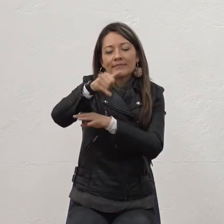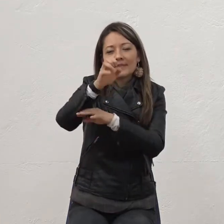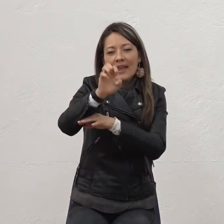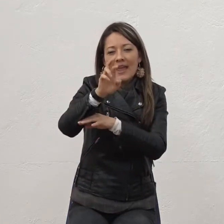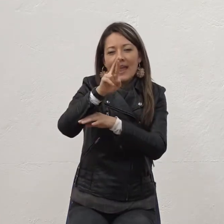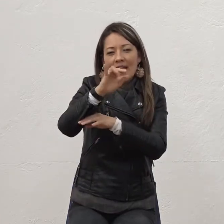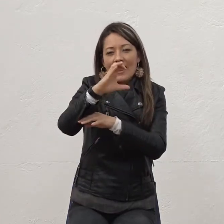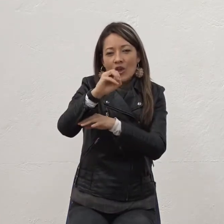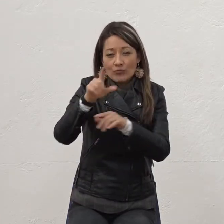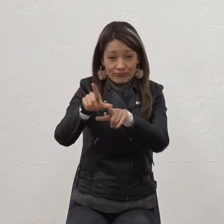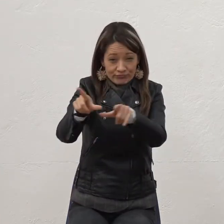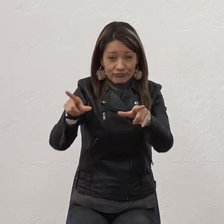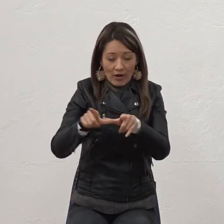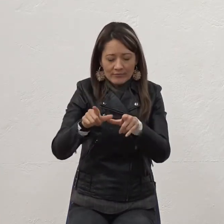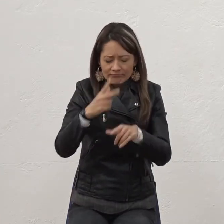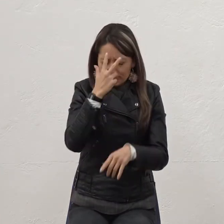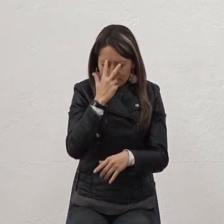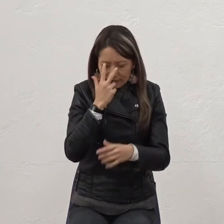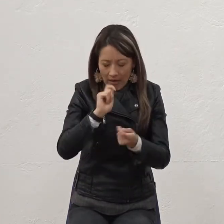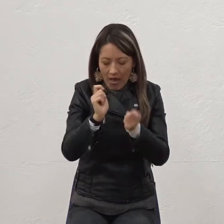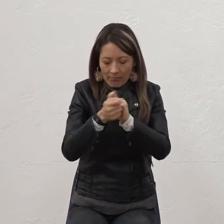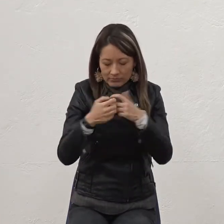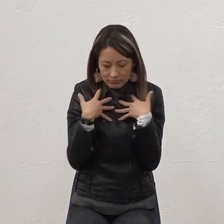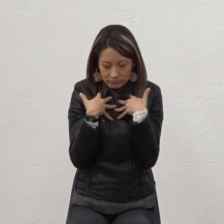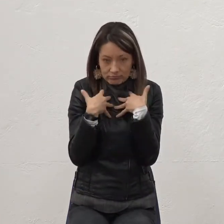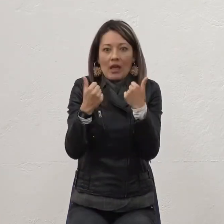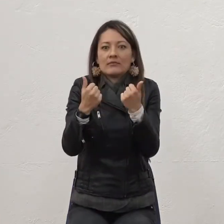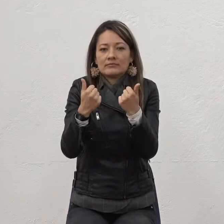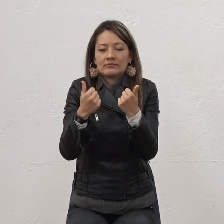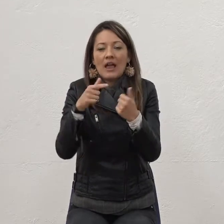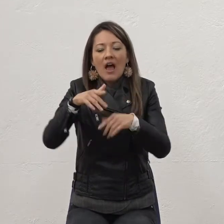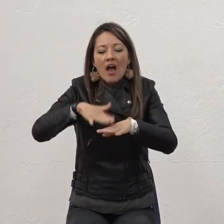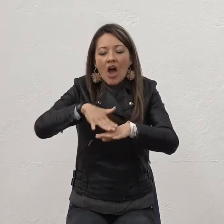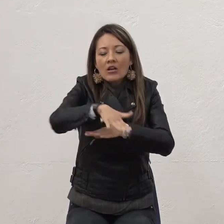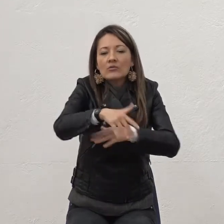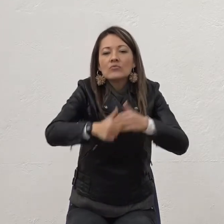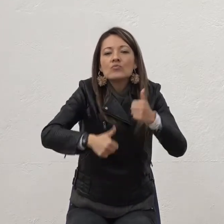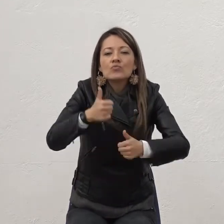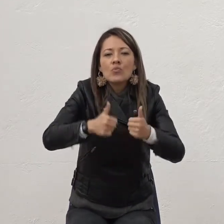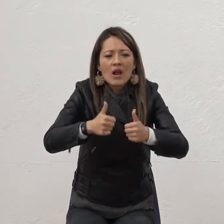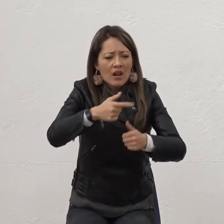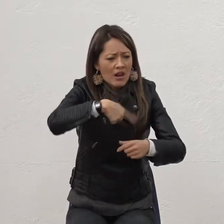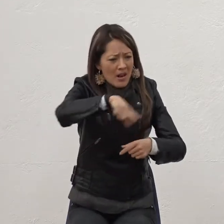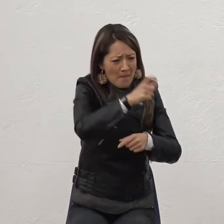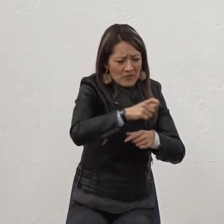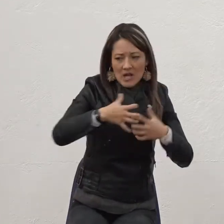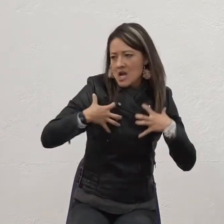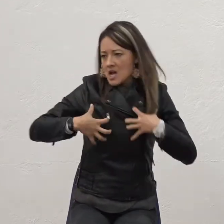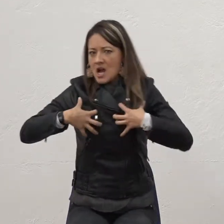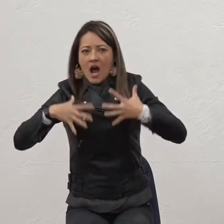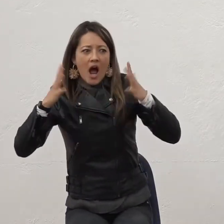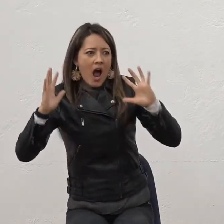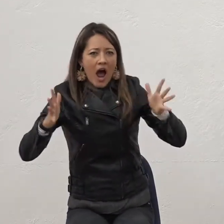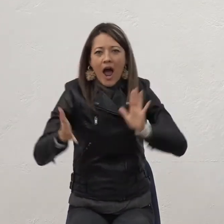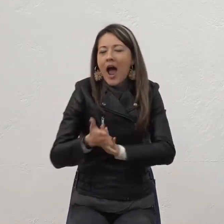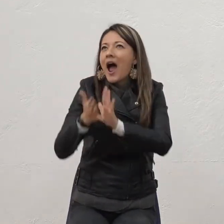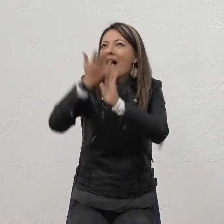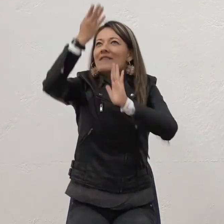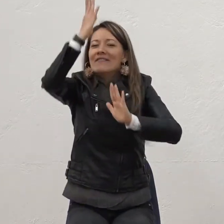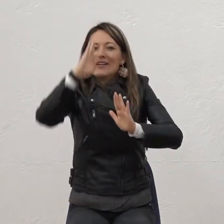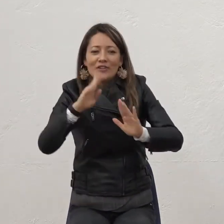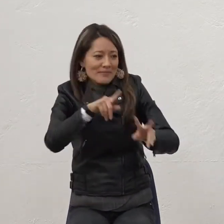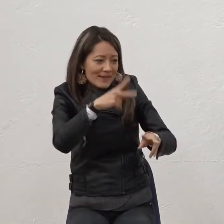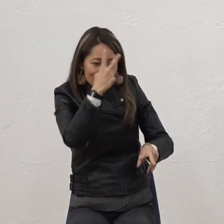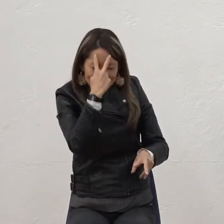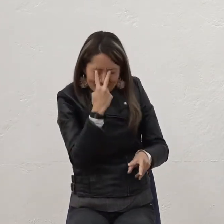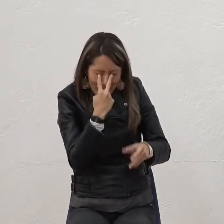había recibido la vista. Y esto ocasionó alboroto en el pueblo. Dice que el pueblo alababa a Dios cuando